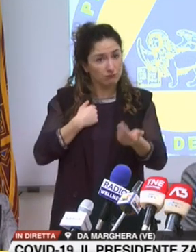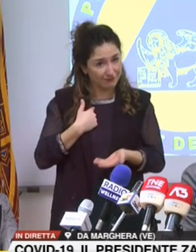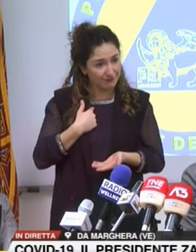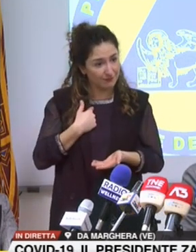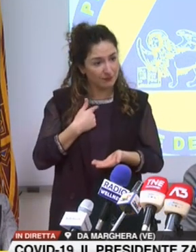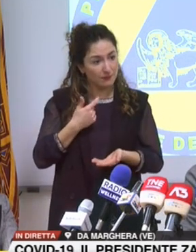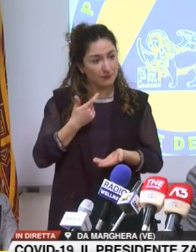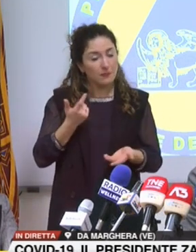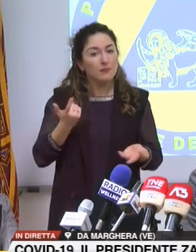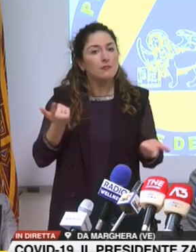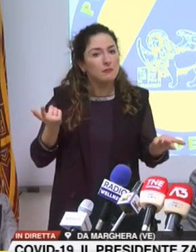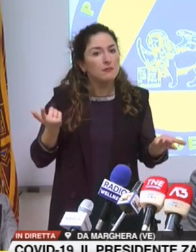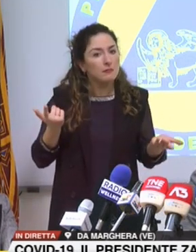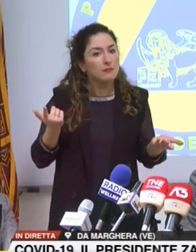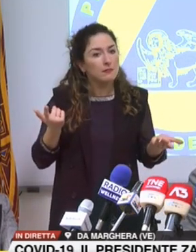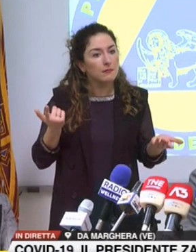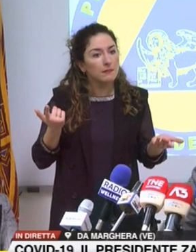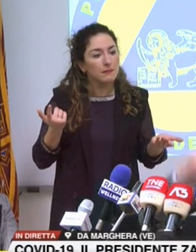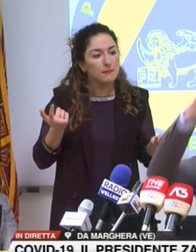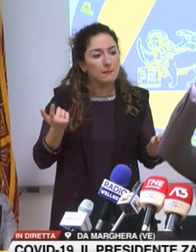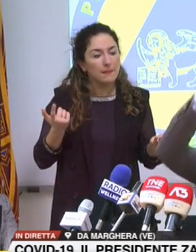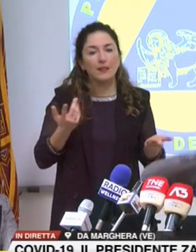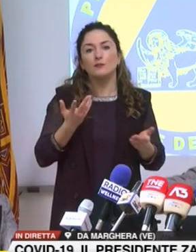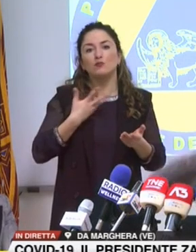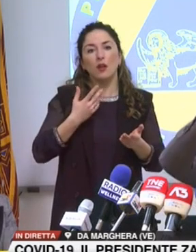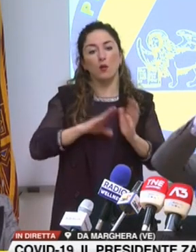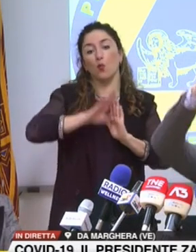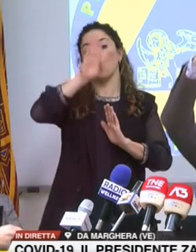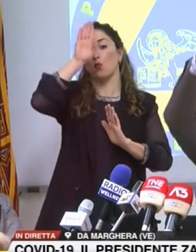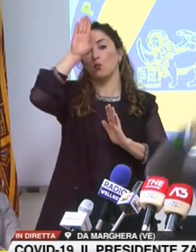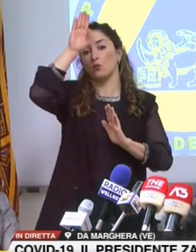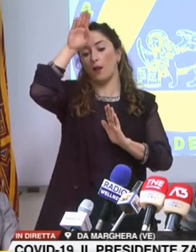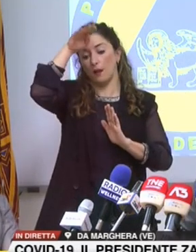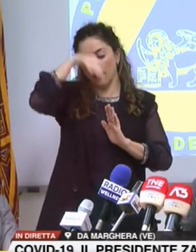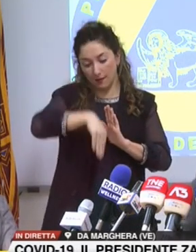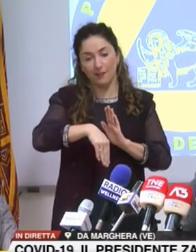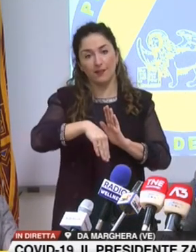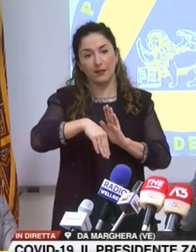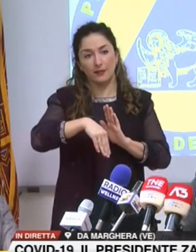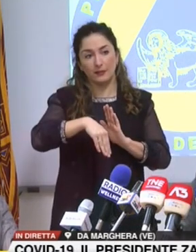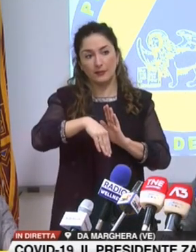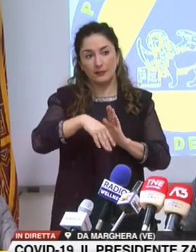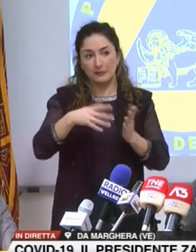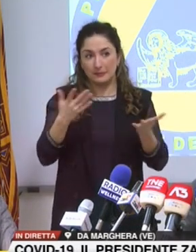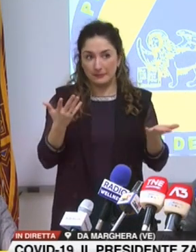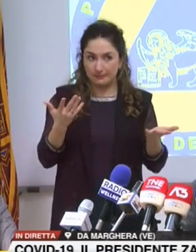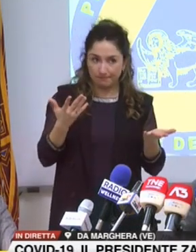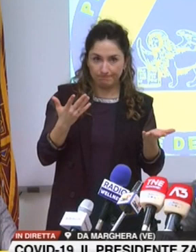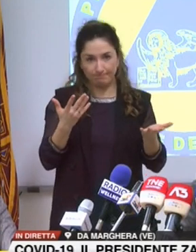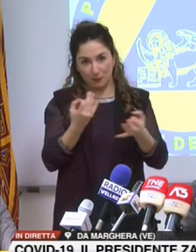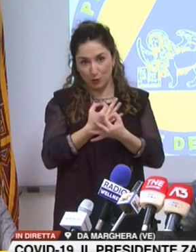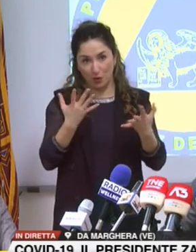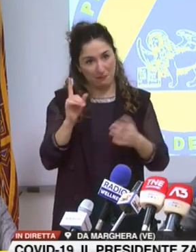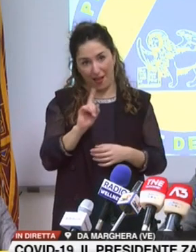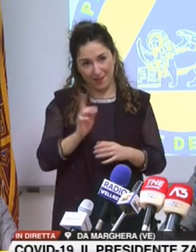parlando dell'Istituto Superiore della Sanità, dicono effettivamente, cioè vedere una curva che va su così e va giù in perpendicolare non è una roba